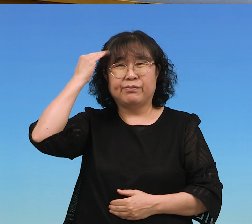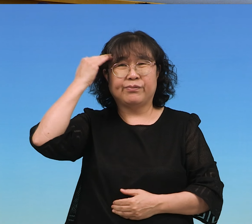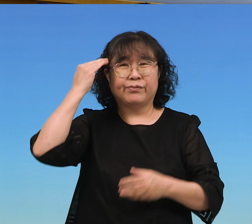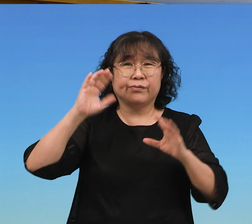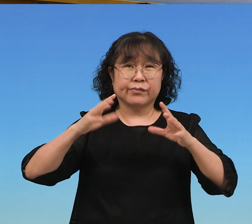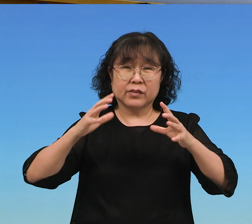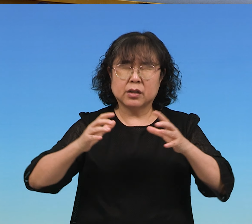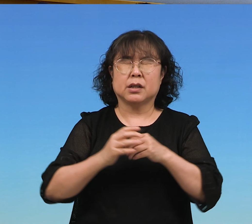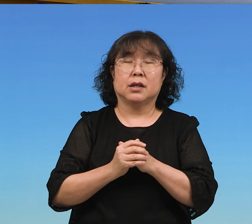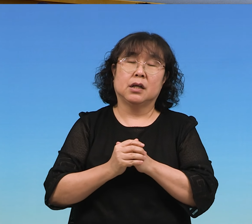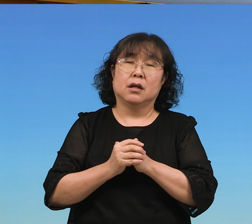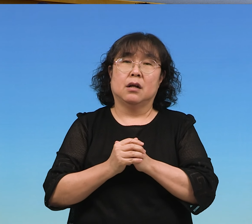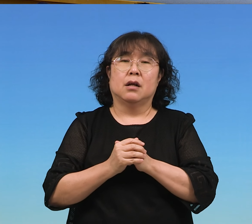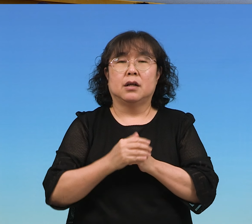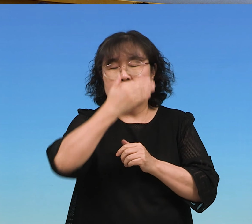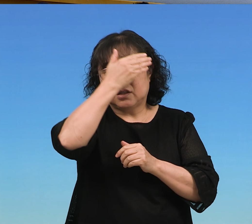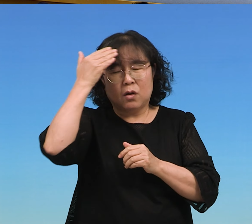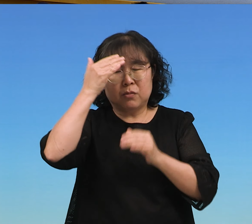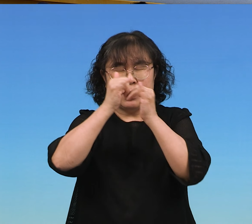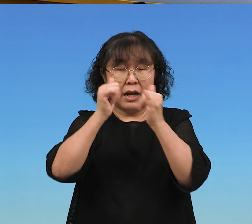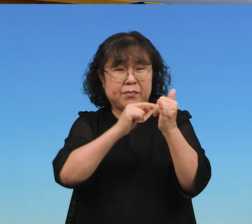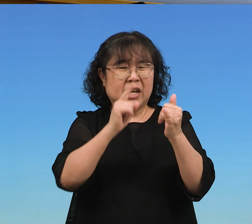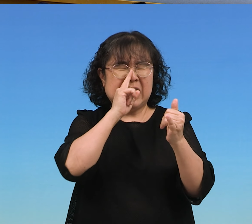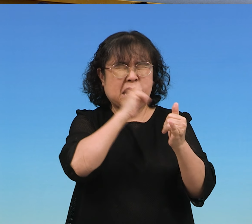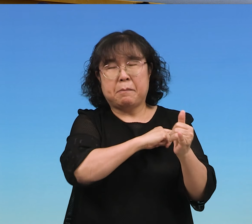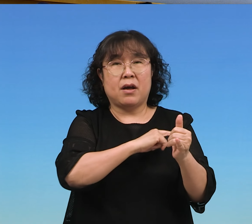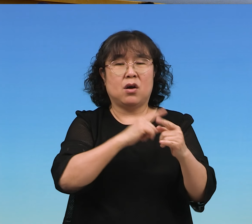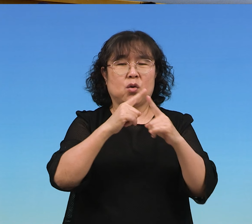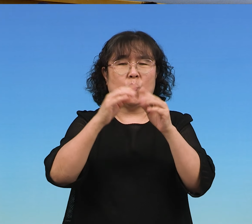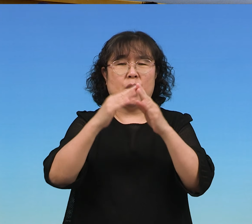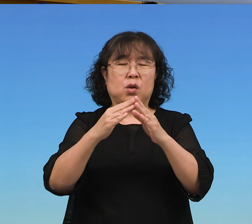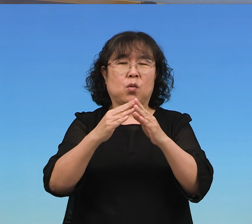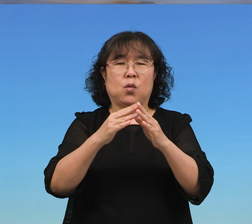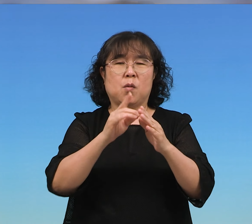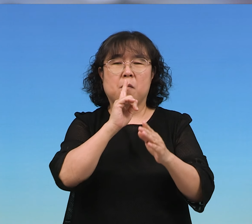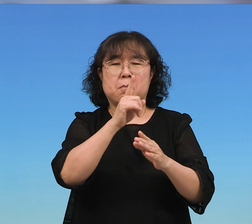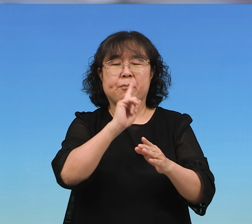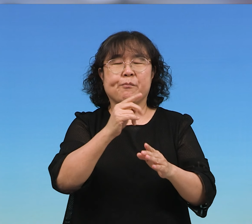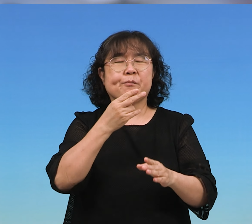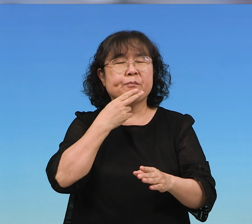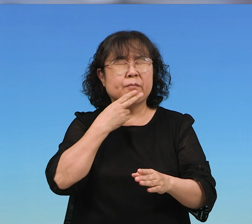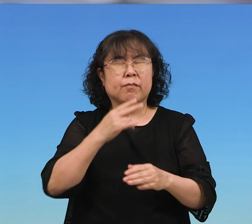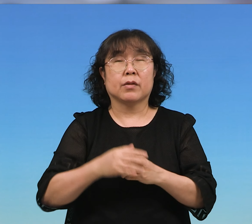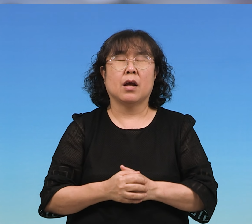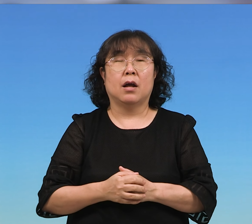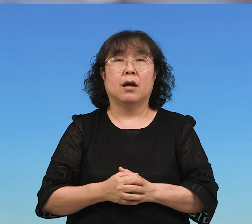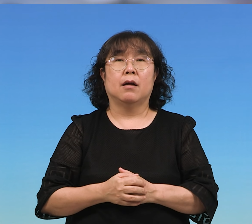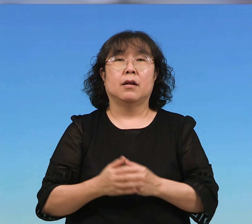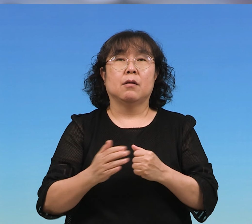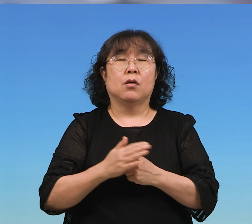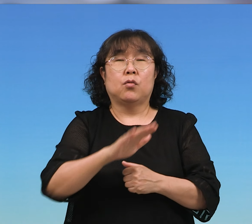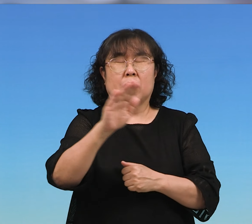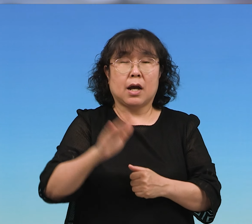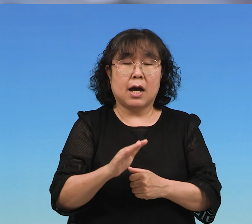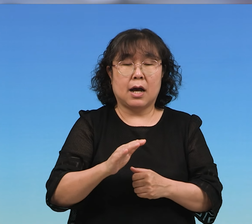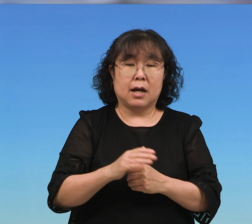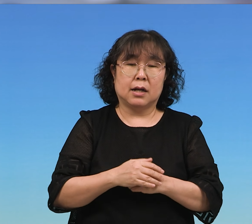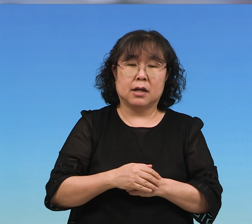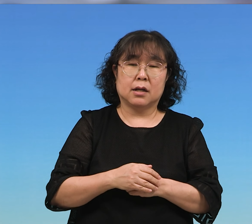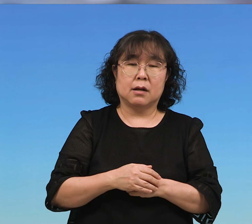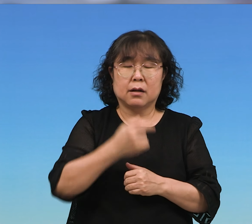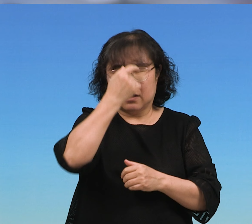우리나라는 청년들에게 나쁜 나라예요. 모든 분들이 다 아시잖아요. 교회도 할 말 없습니다. 그래서